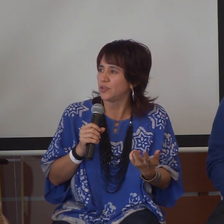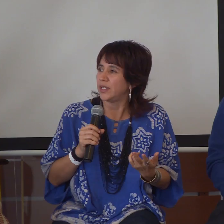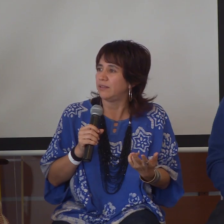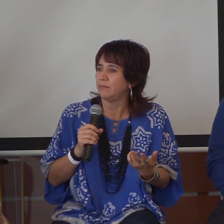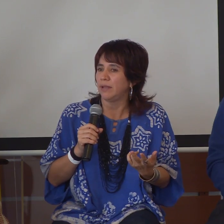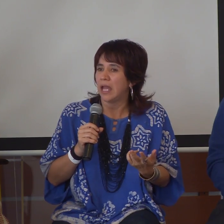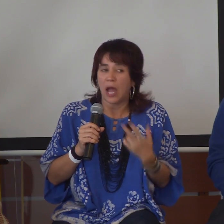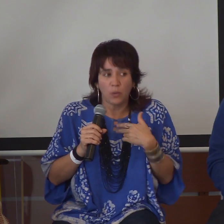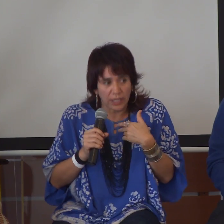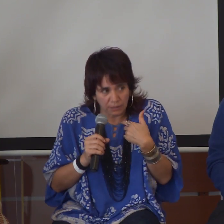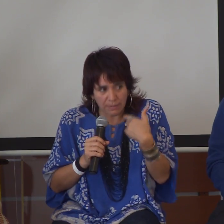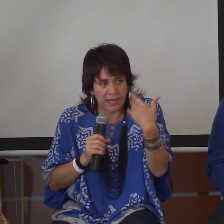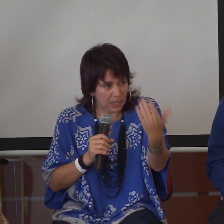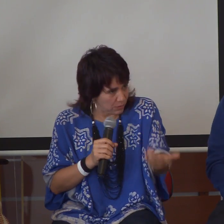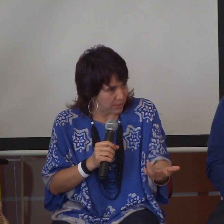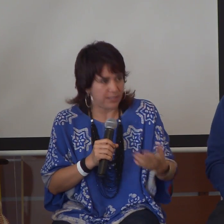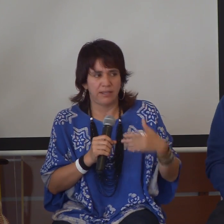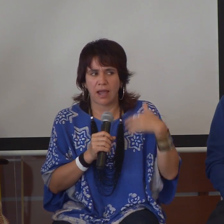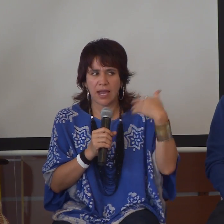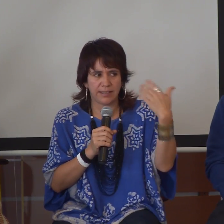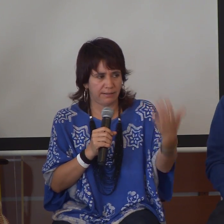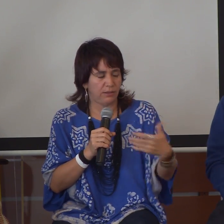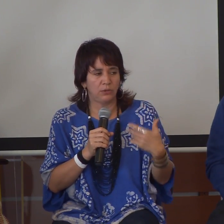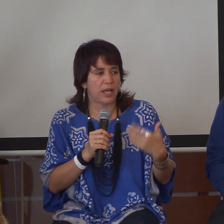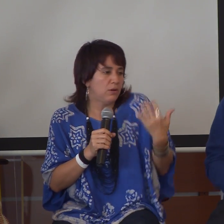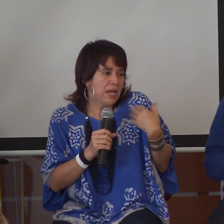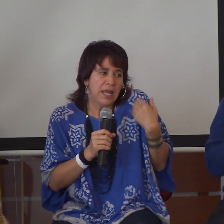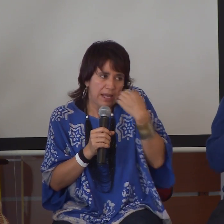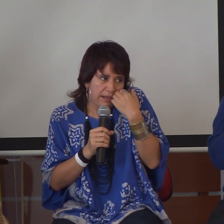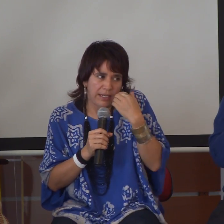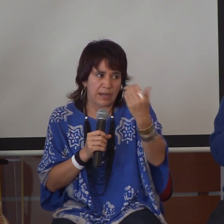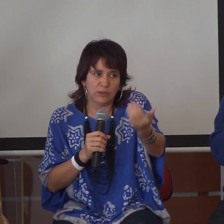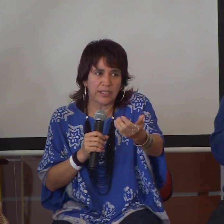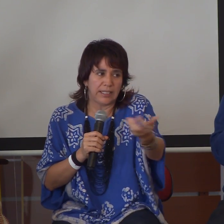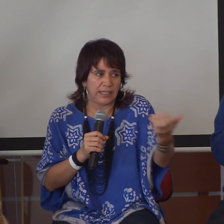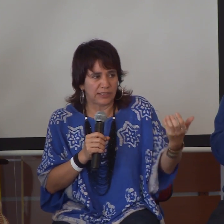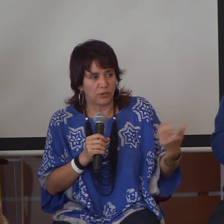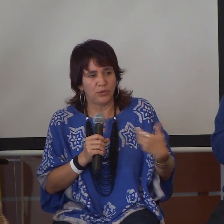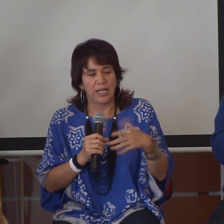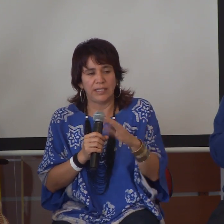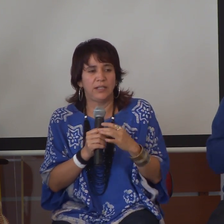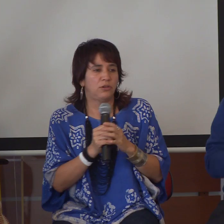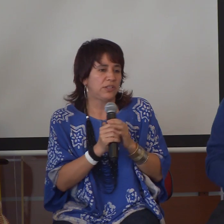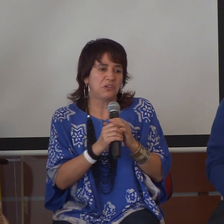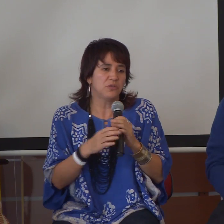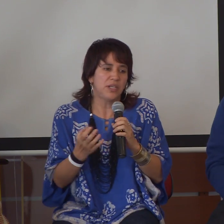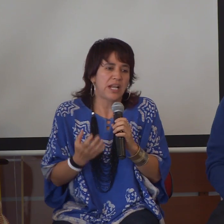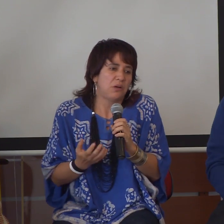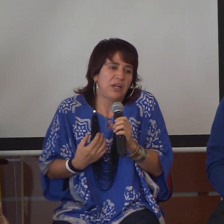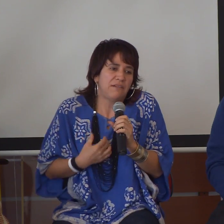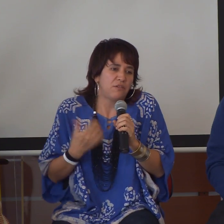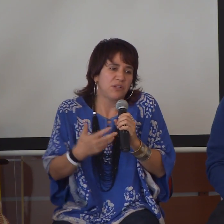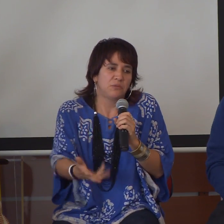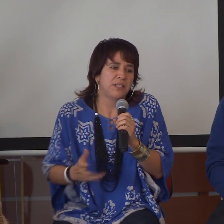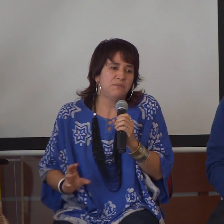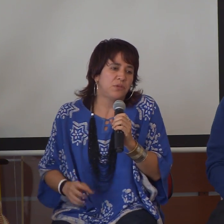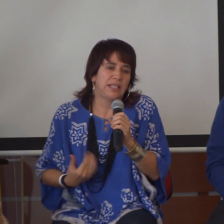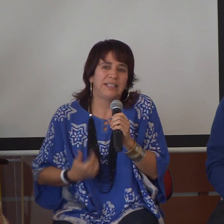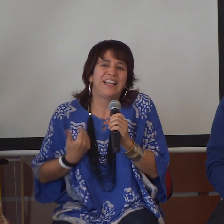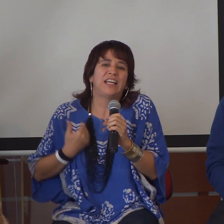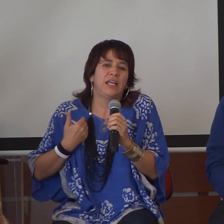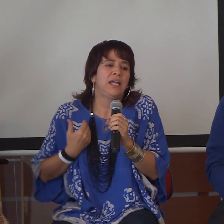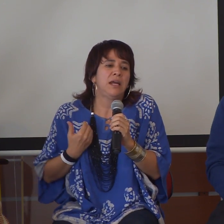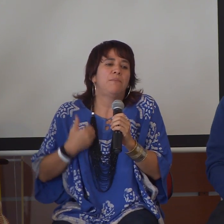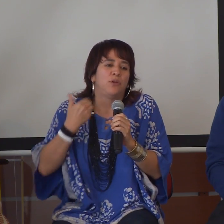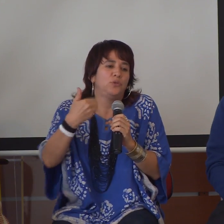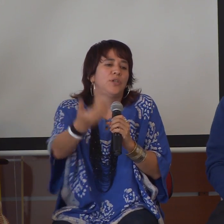formación docente, aunque van a la universidad y se han titulado. Digamos que las comunidades del norte han considerado que la formación más